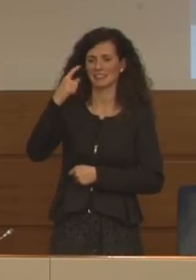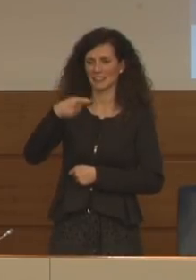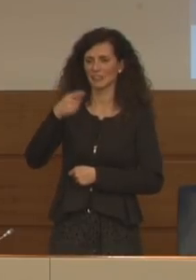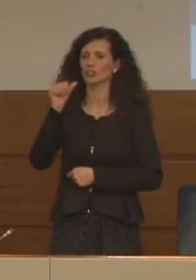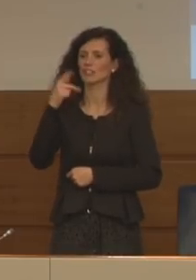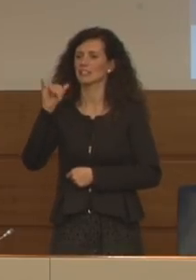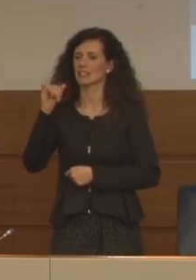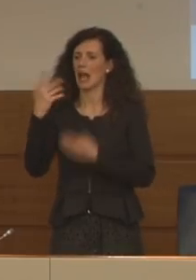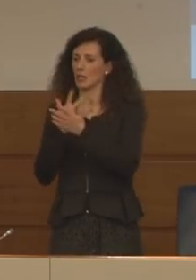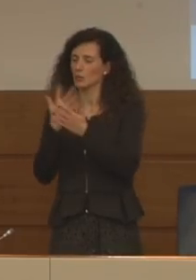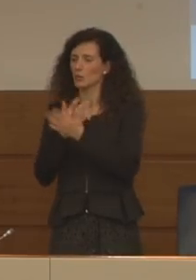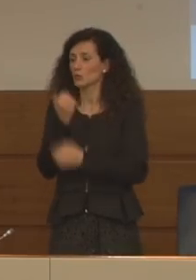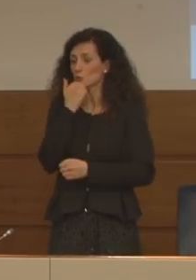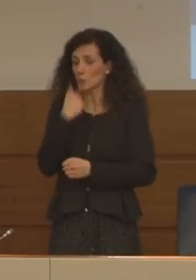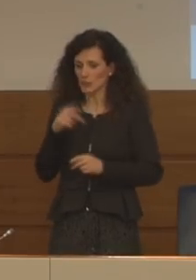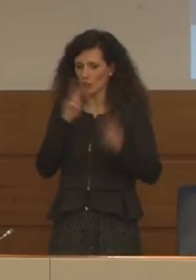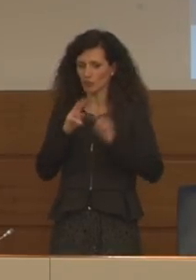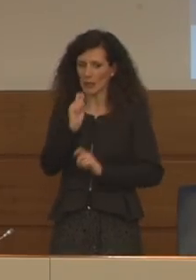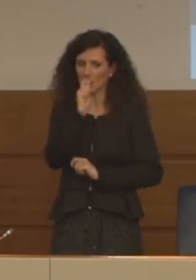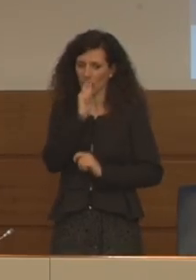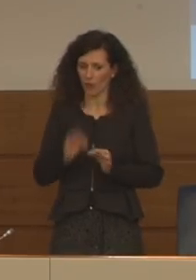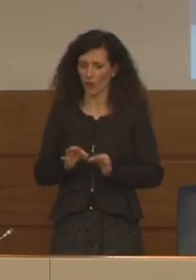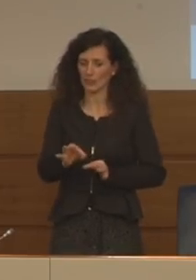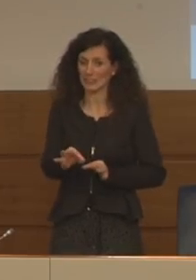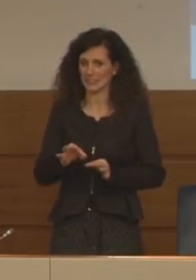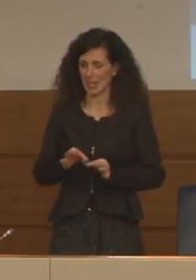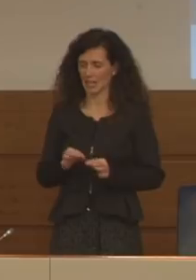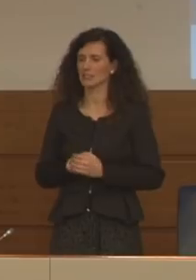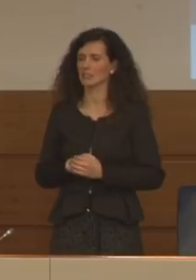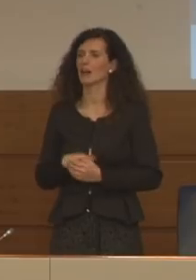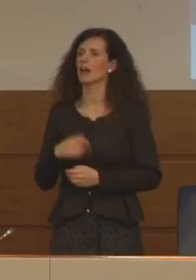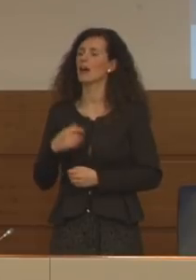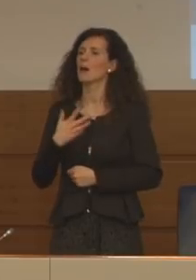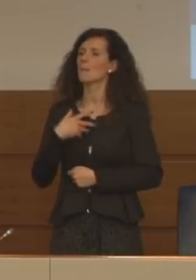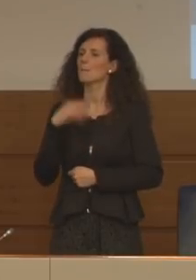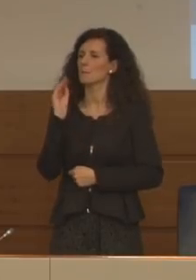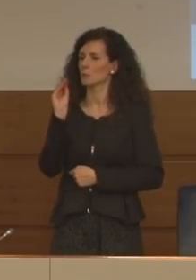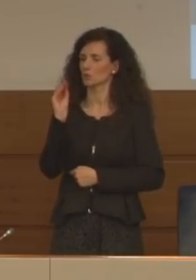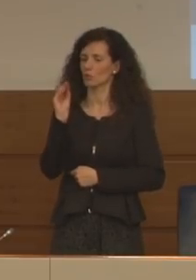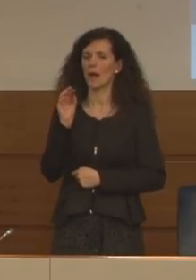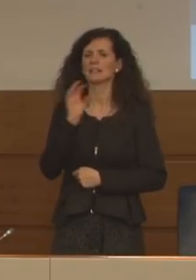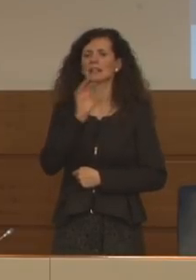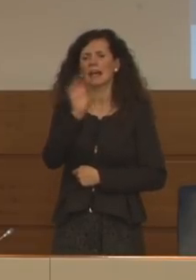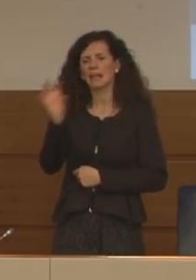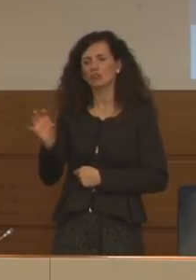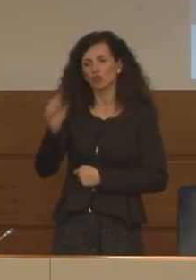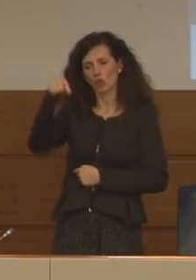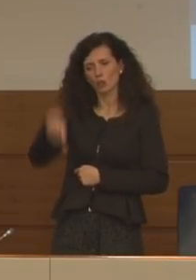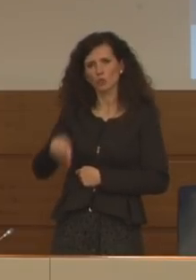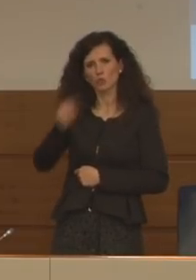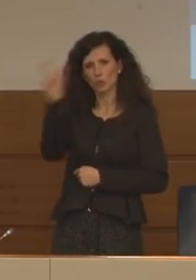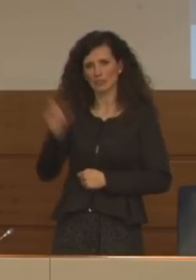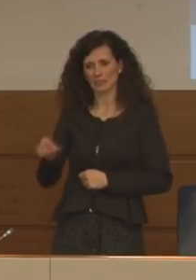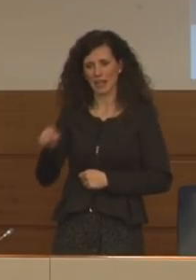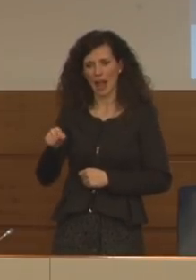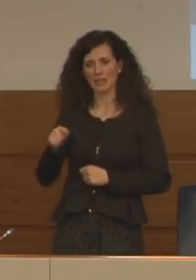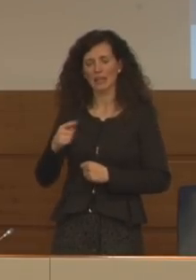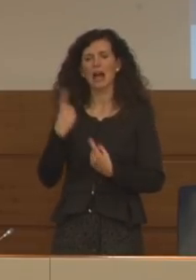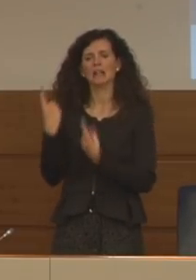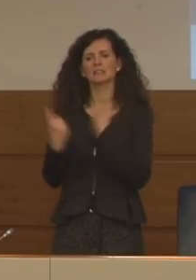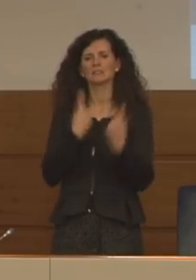corretta io ho due domande la prima riguarda queste regioni del sud se l'andamento